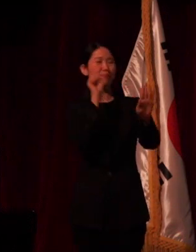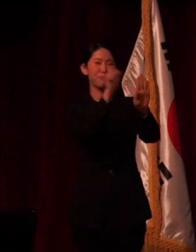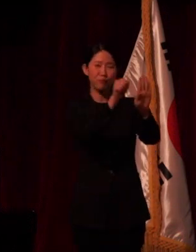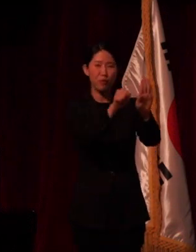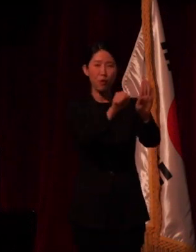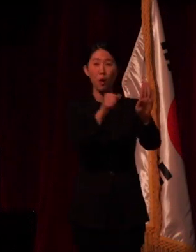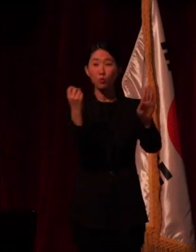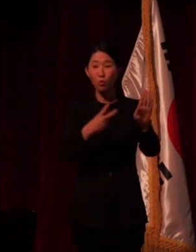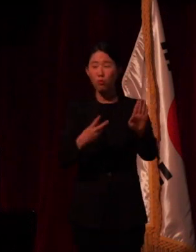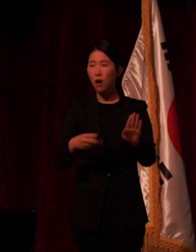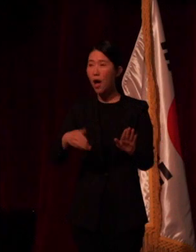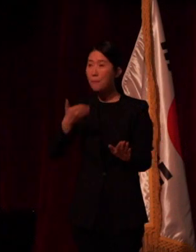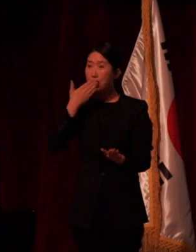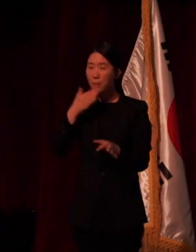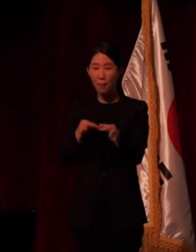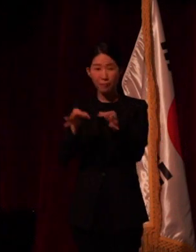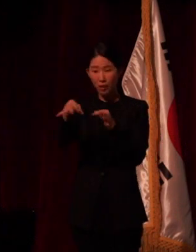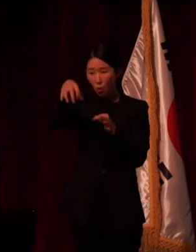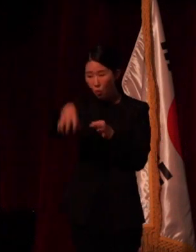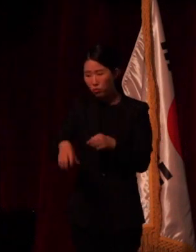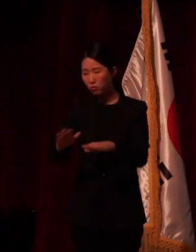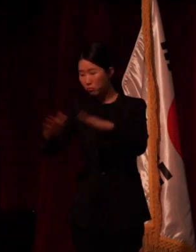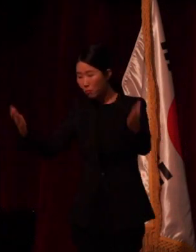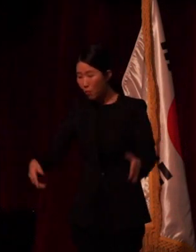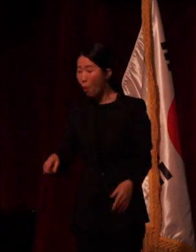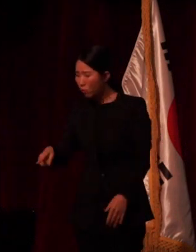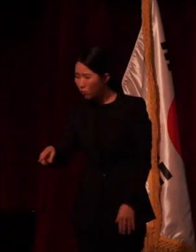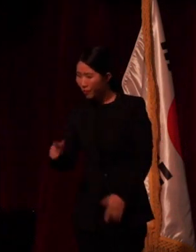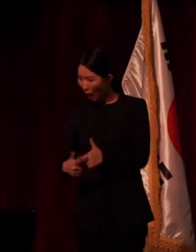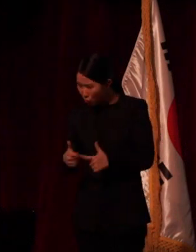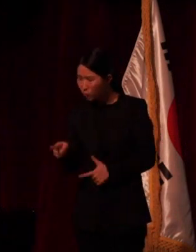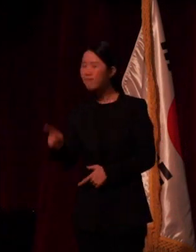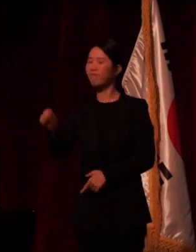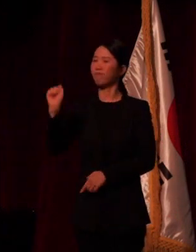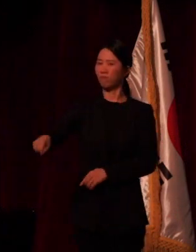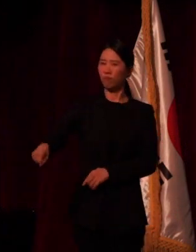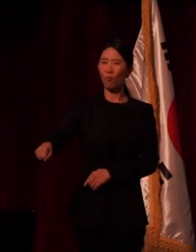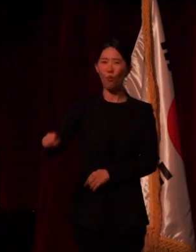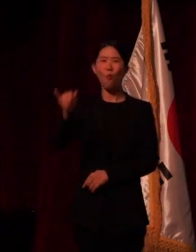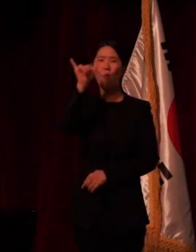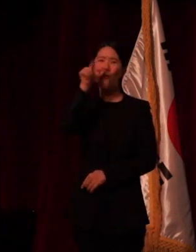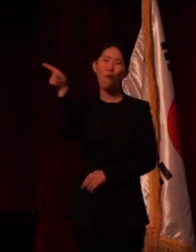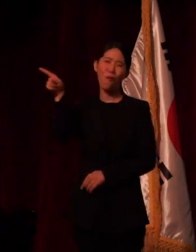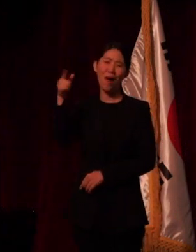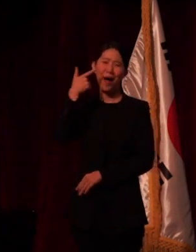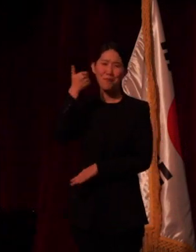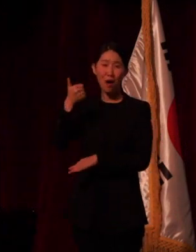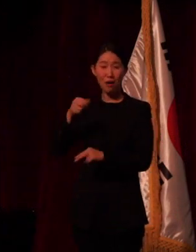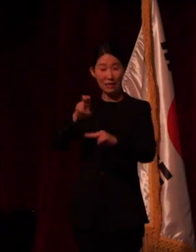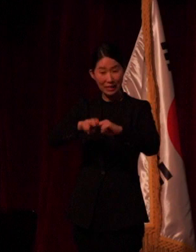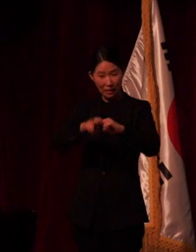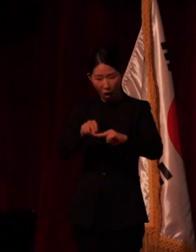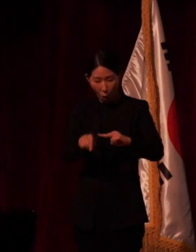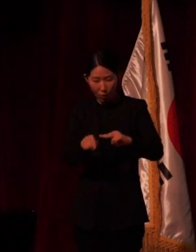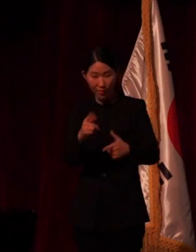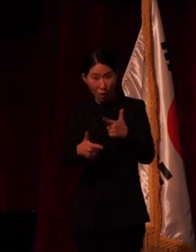식당에 무심히 놓여있는 테이블이기도 합니다. 잘 만들어진 의자일 때도 있습니다.